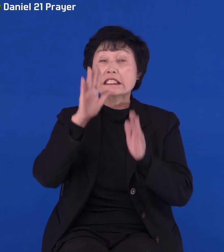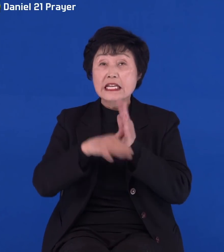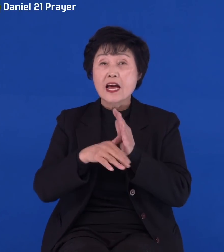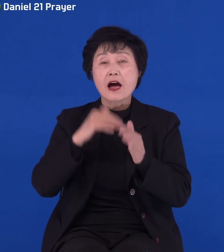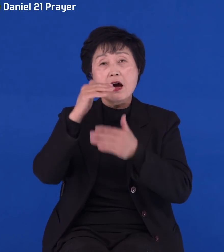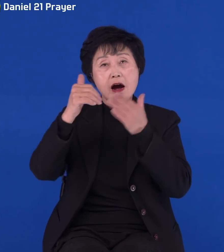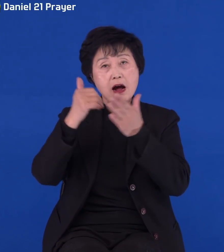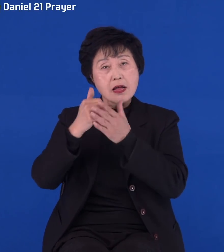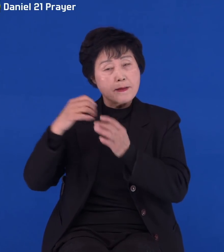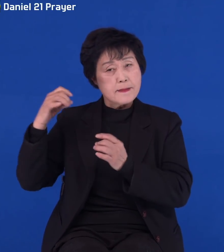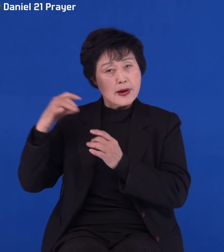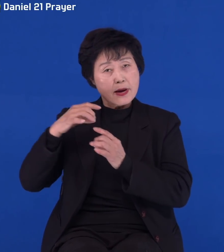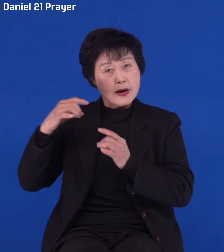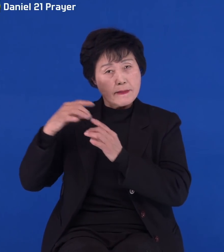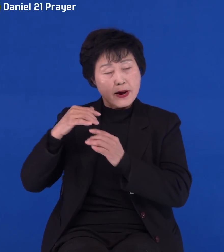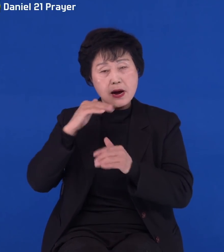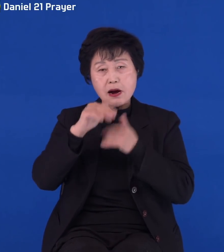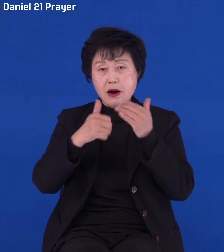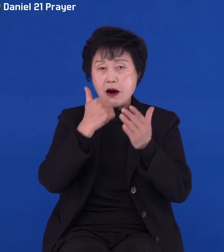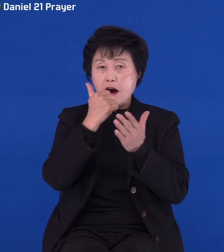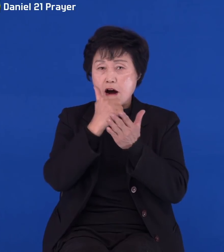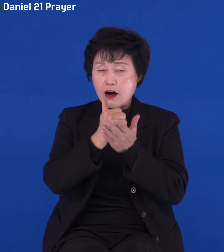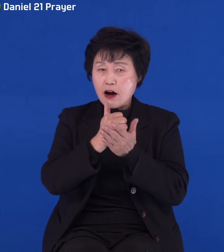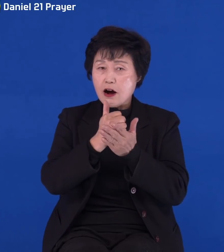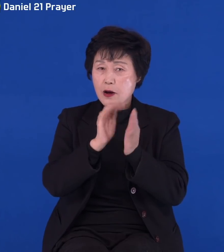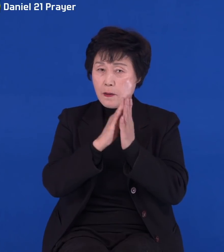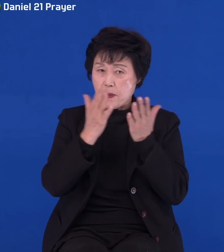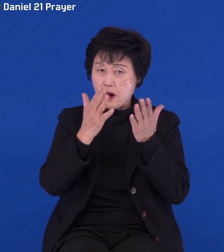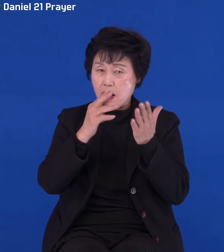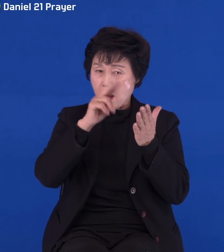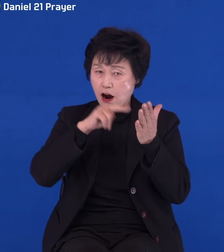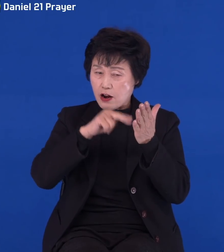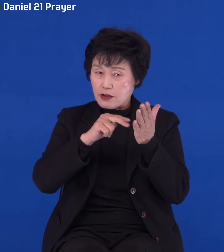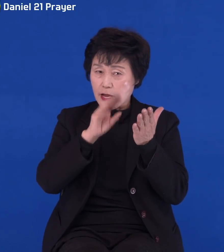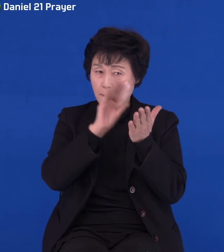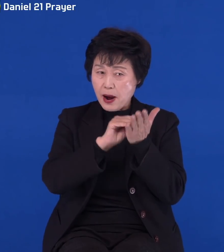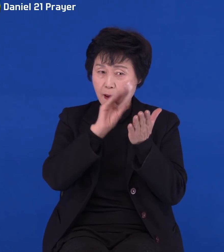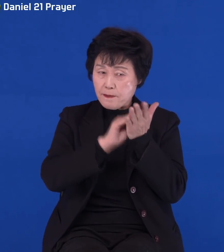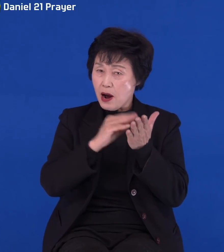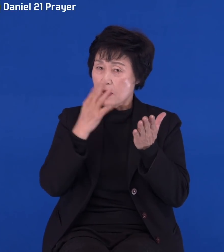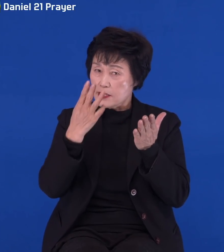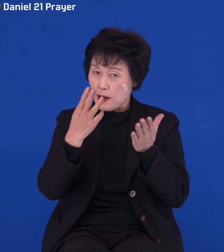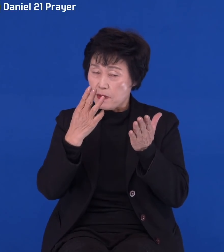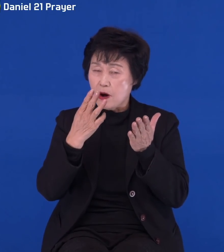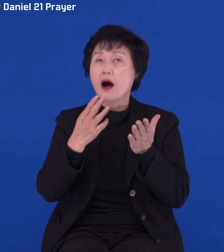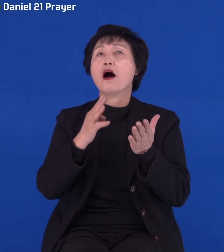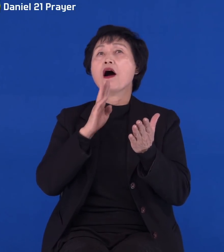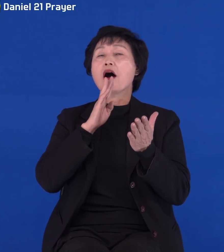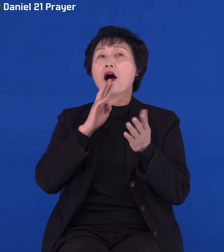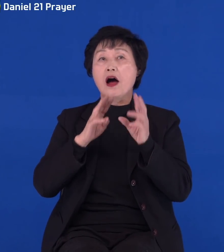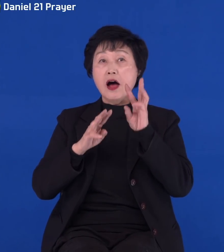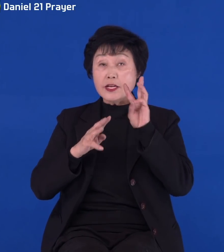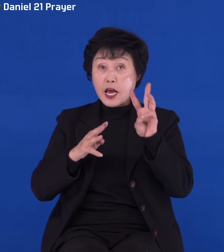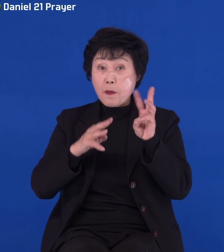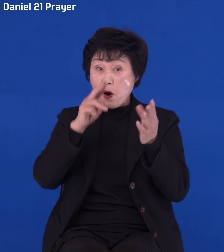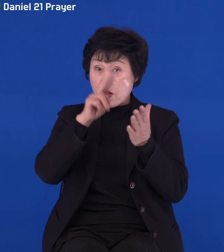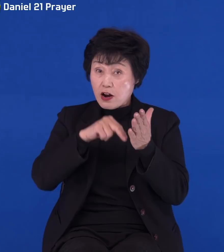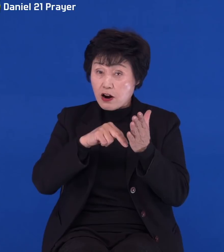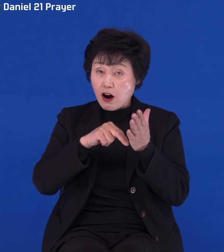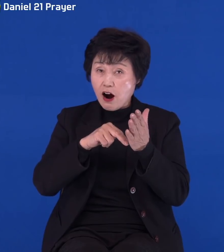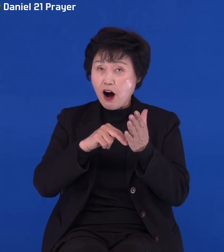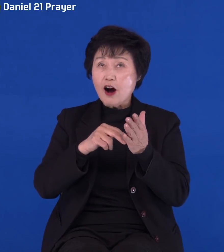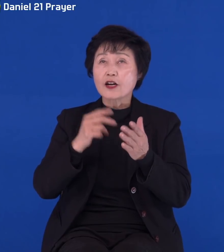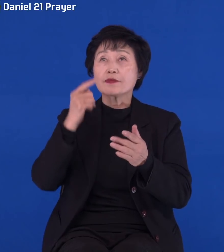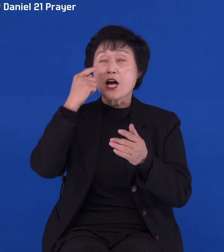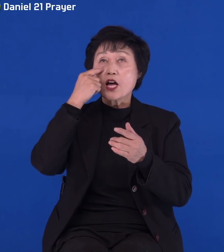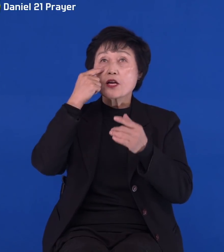뭔가 성경 삼독을 하라는 감동을 강하게 주신 거예요. 야, 그래, 나도 성경 삼독을 하면 그래, 영안이 열려서 한우문이